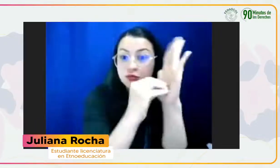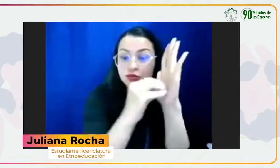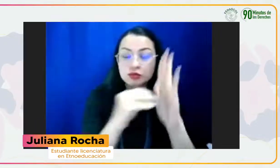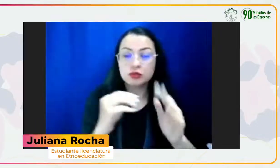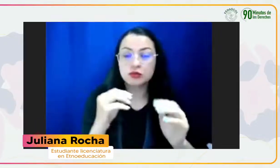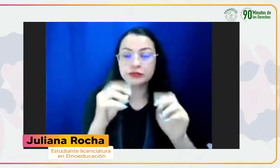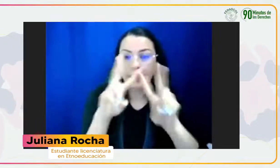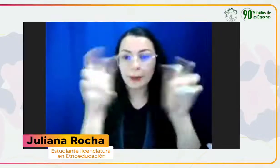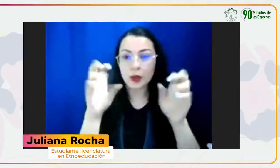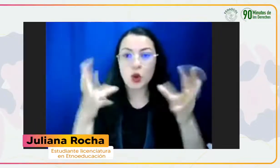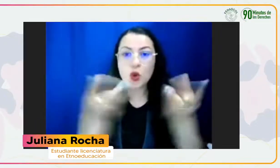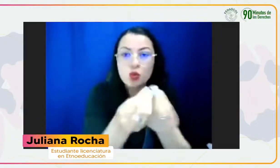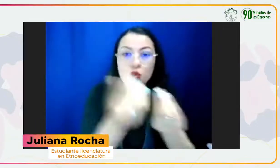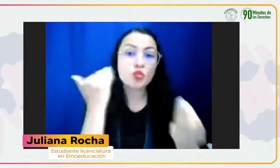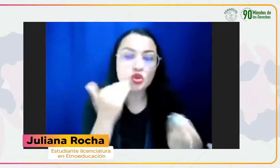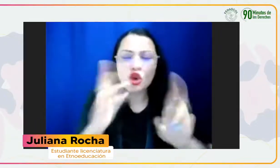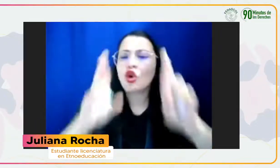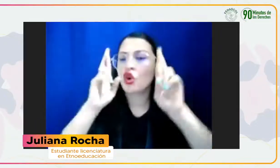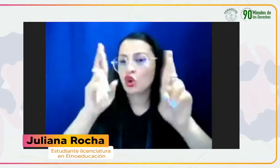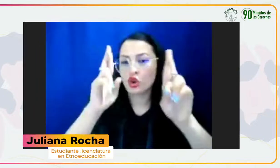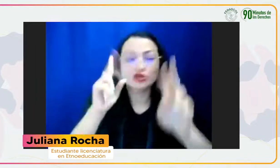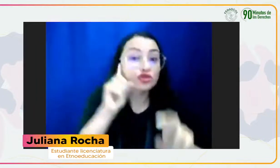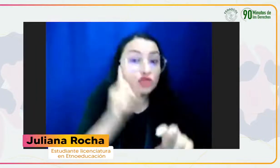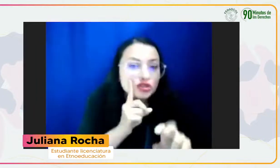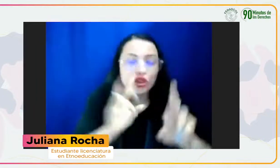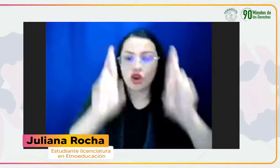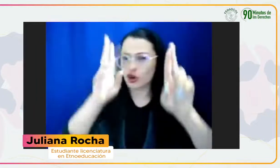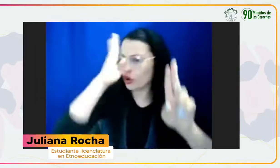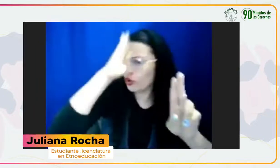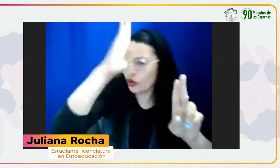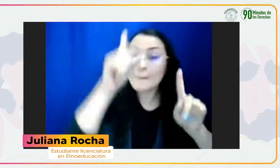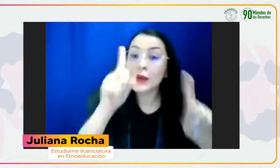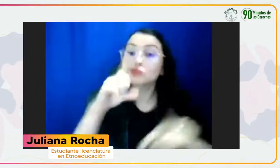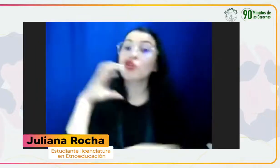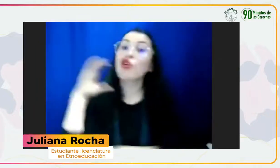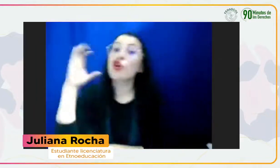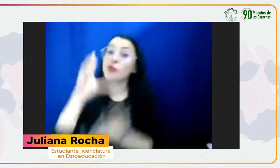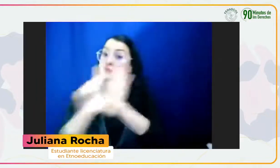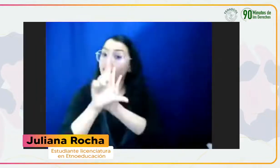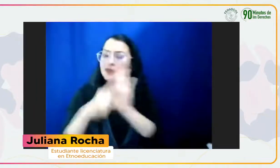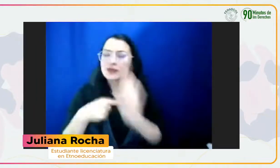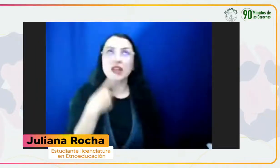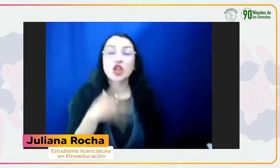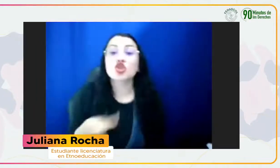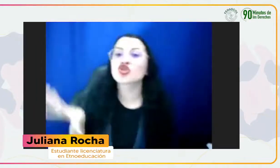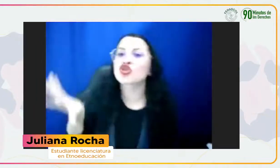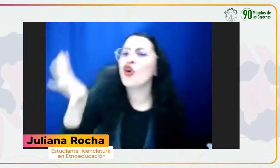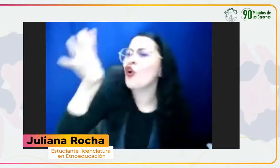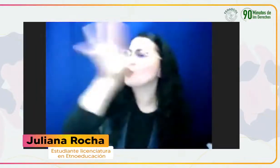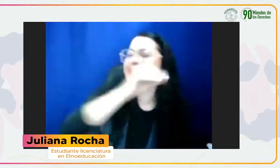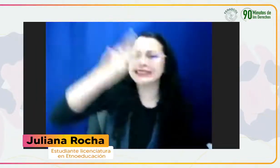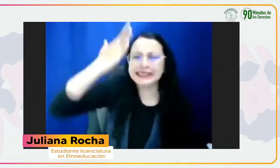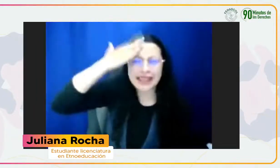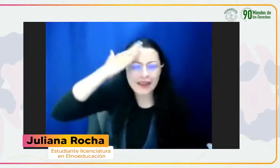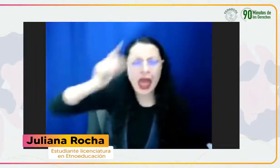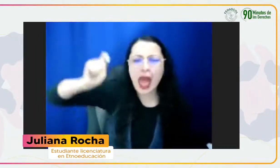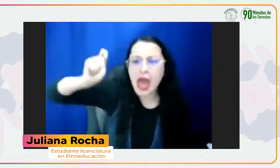en el futuro, pensar en una resolución enfocada a las mujeres y a las mujeres sordas, podemos pensarlo, pero pues también en